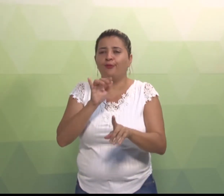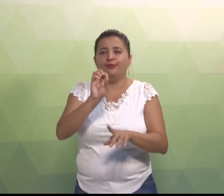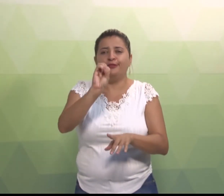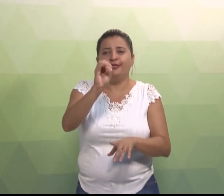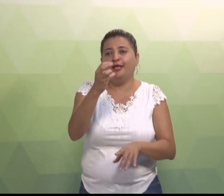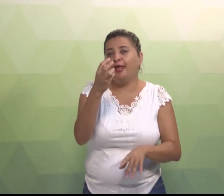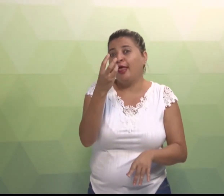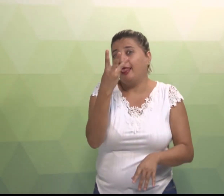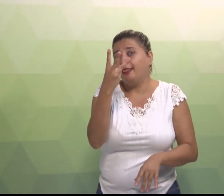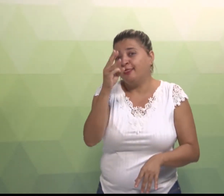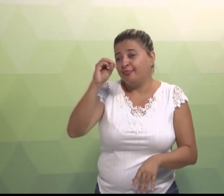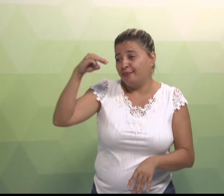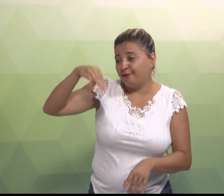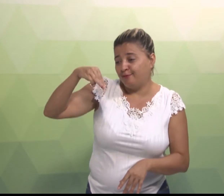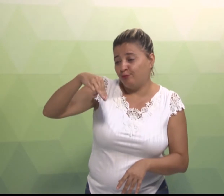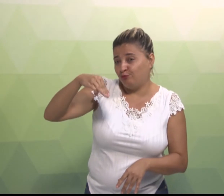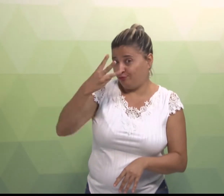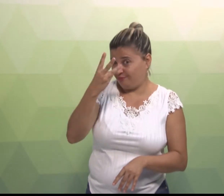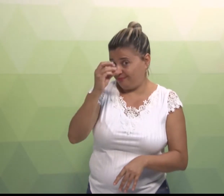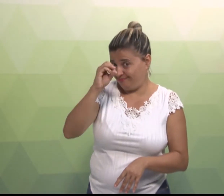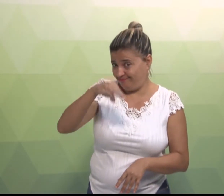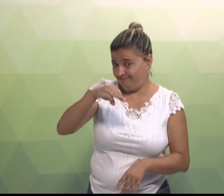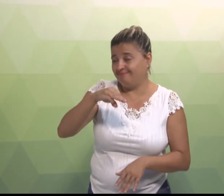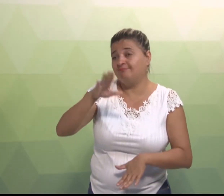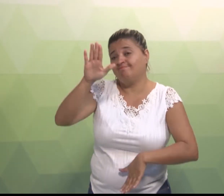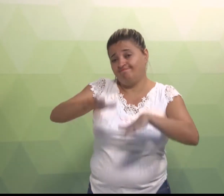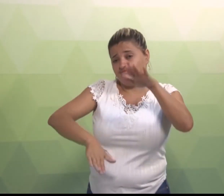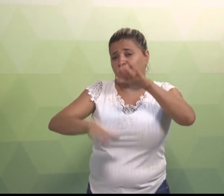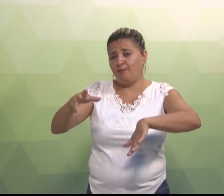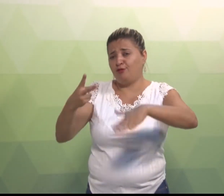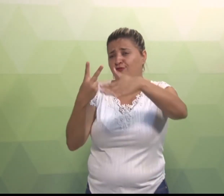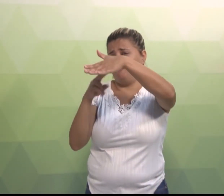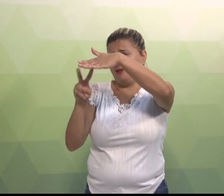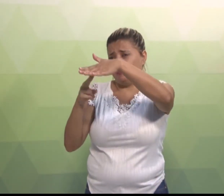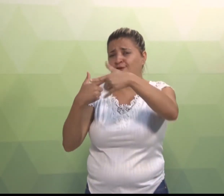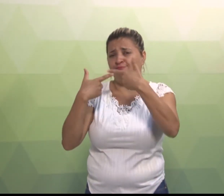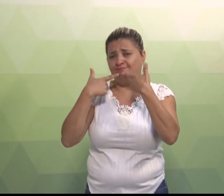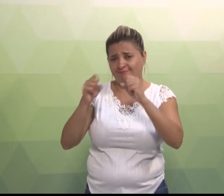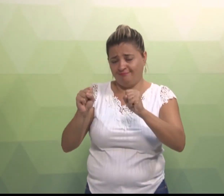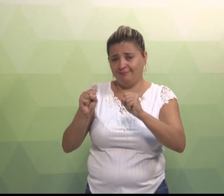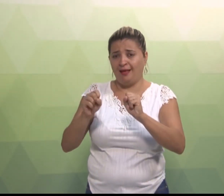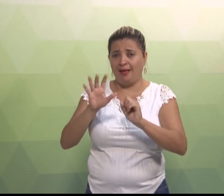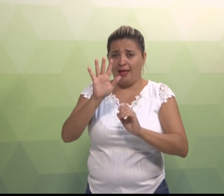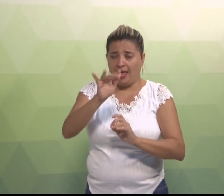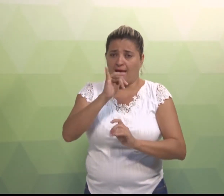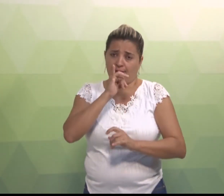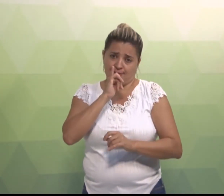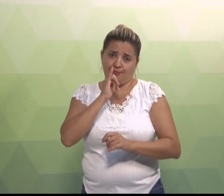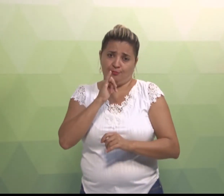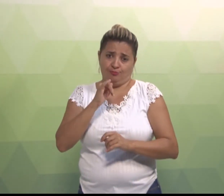que eu vou estar falando para vocês, é a questão do 30 minutos, que varia um pouquinho na questão da linguística. Por